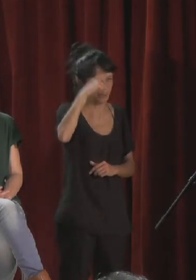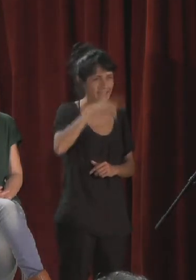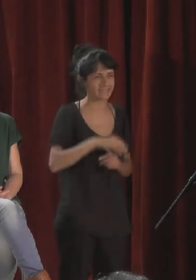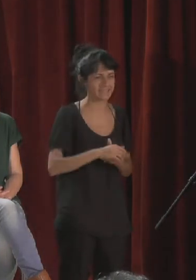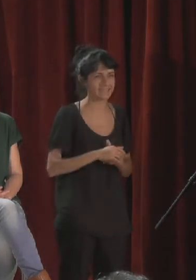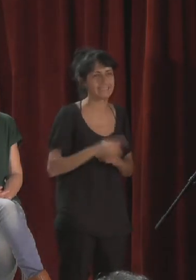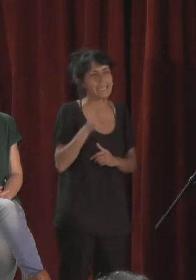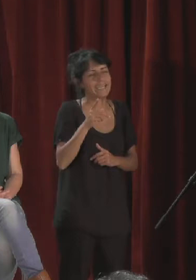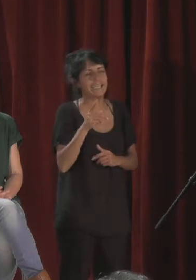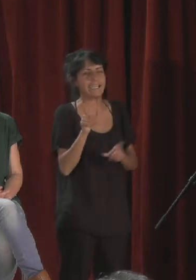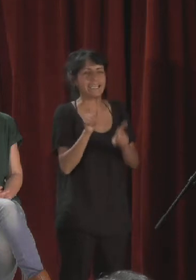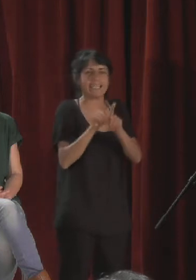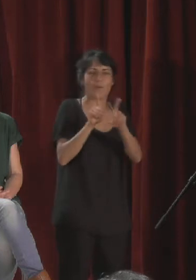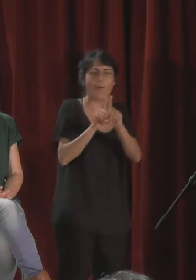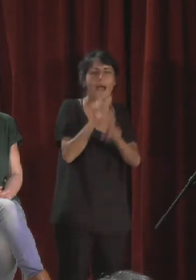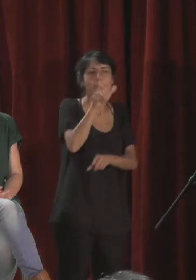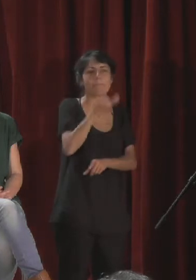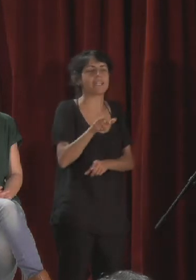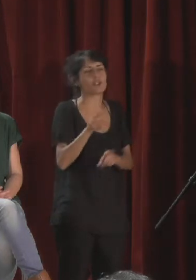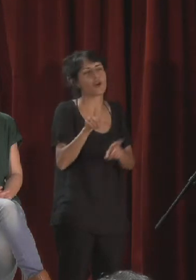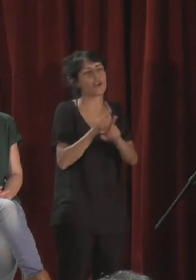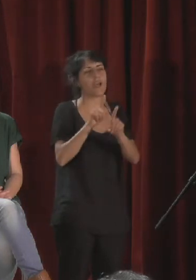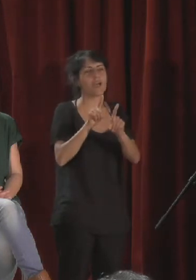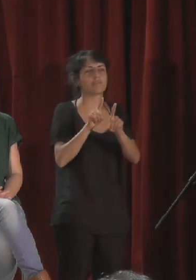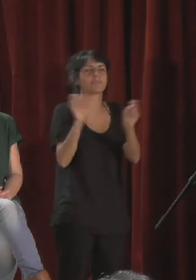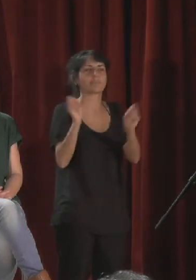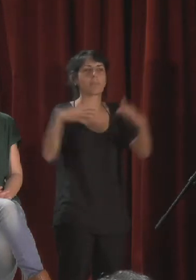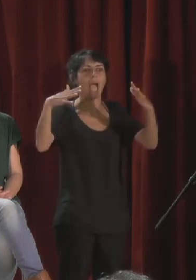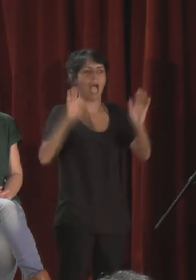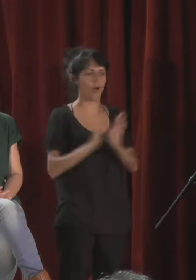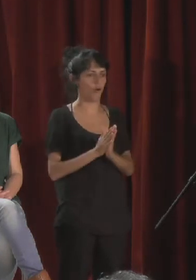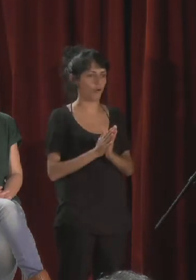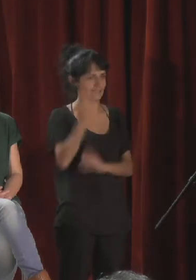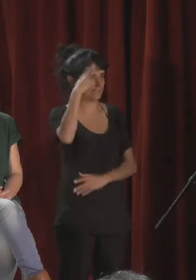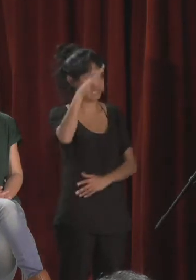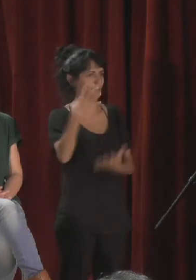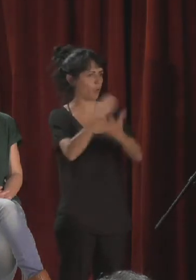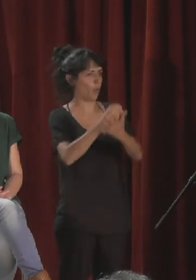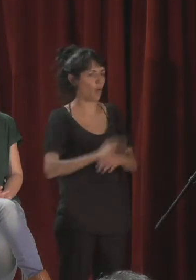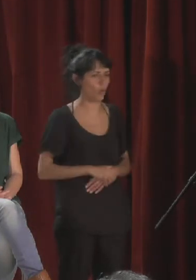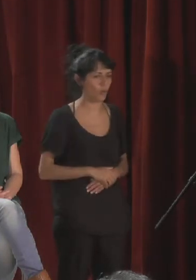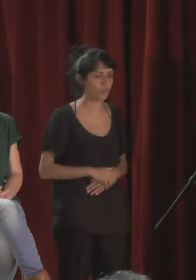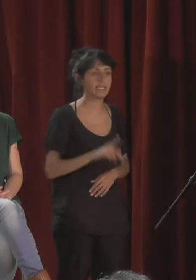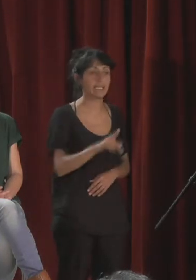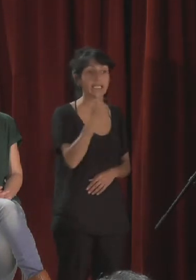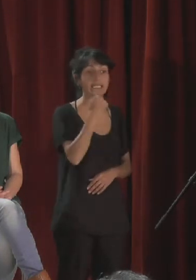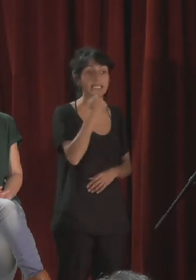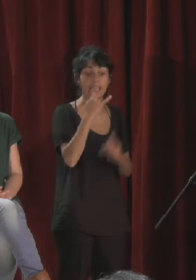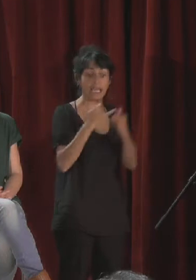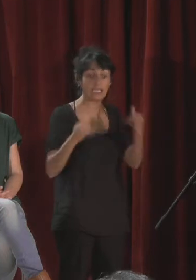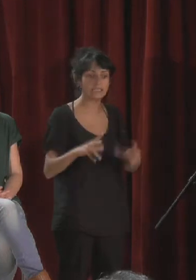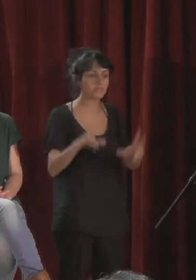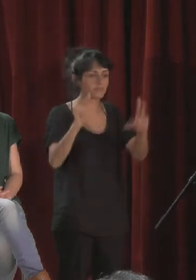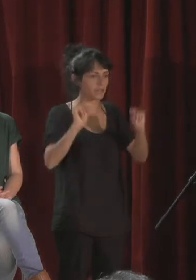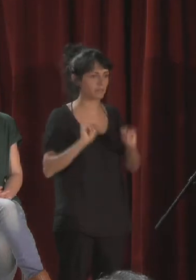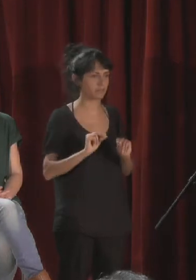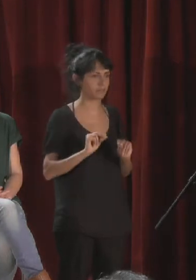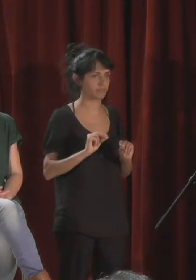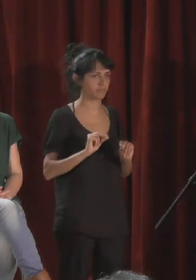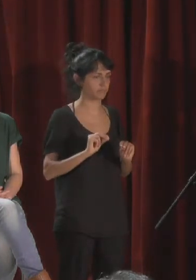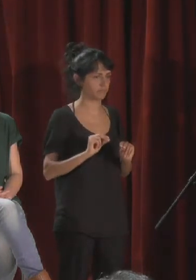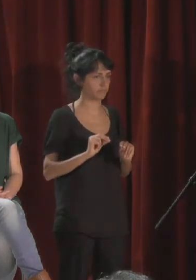sabedes, ten unhas capacidades adivinatorias tremendas. El dice que estamos saindo da crise. E eu pregunto, en que